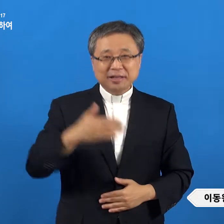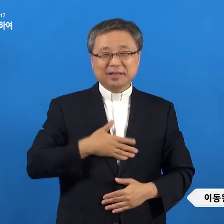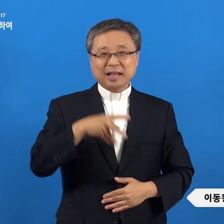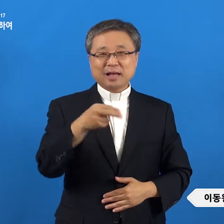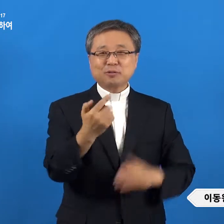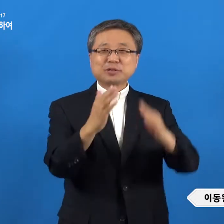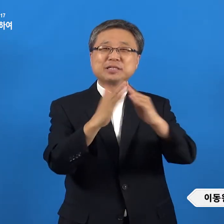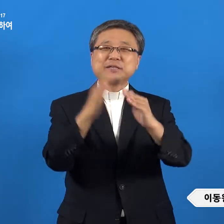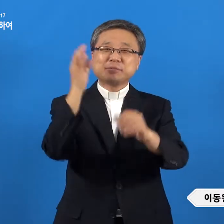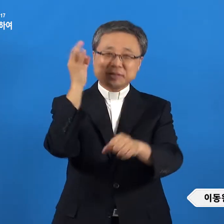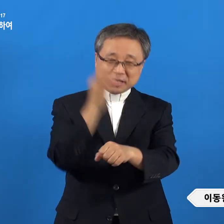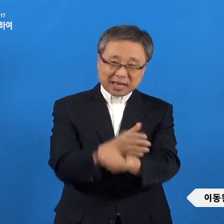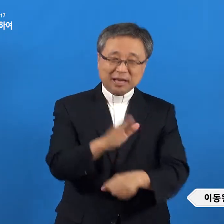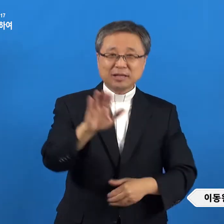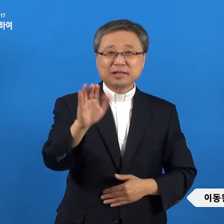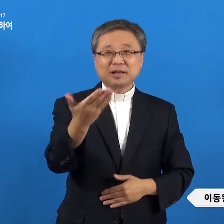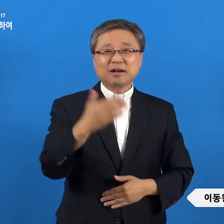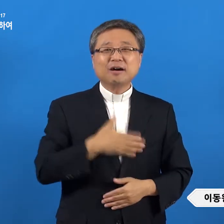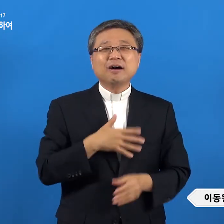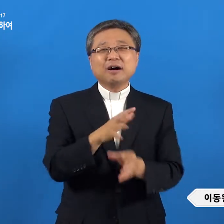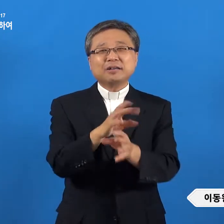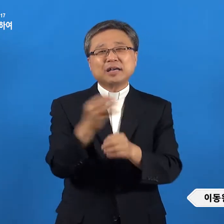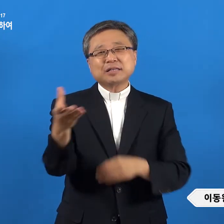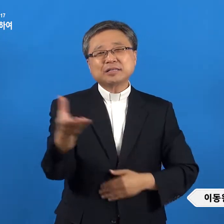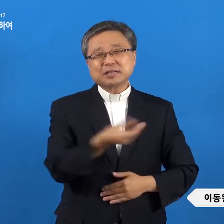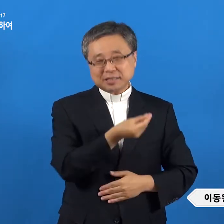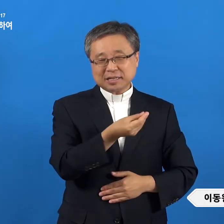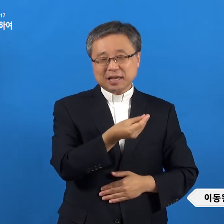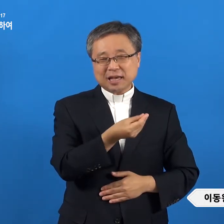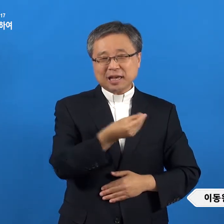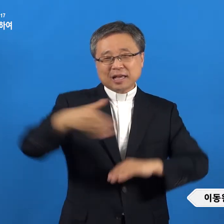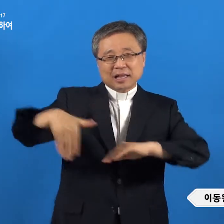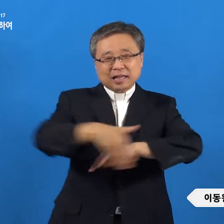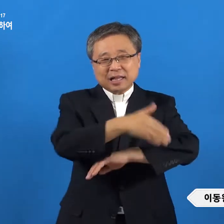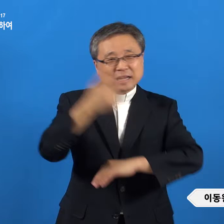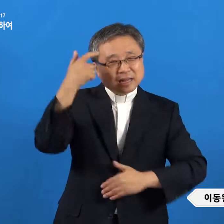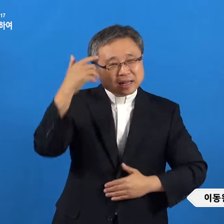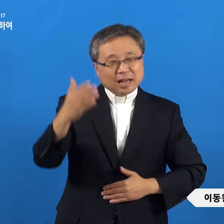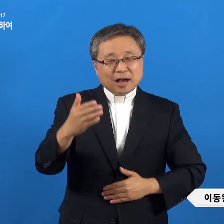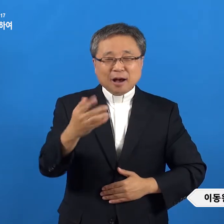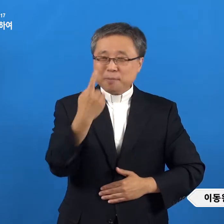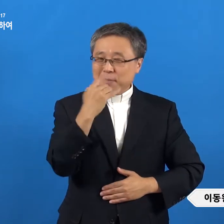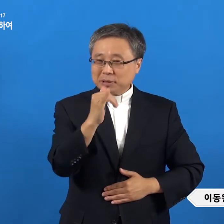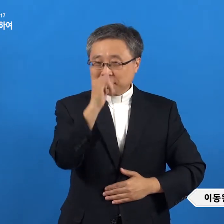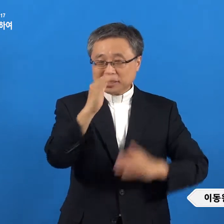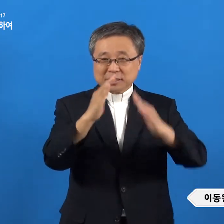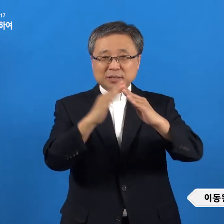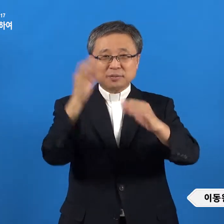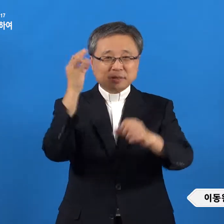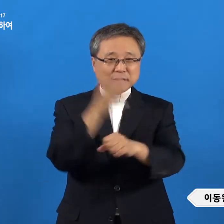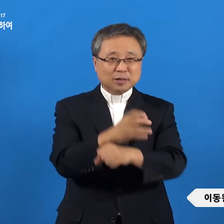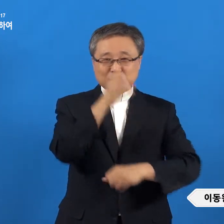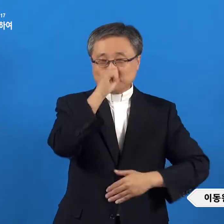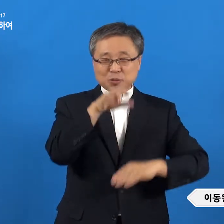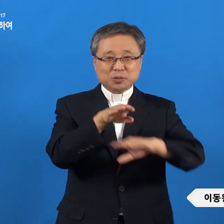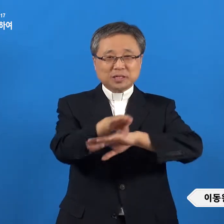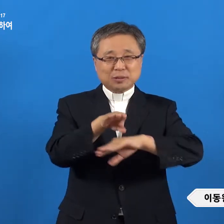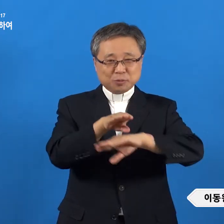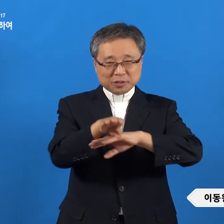사야지. 언제까지나 전세방만 다니나. 이제 나도 집 하나 번듯한 집 사야지. 좋은 자동차 뽑아야지.